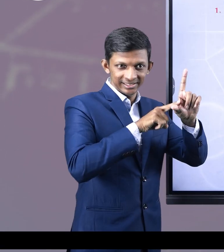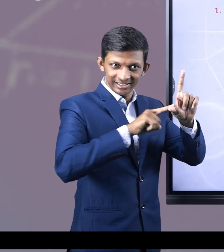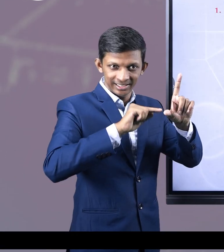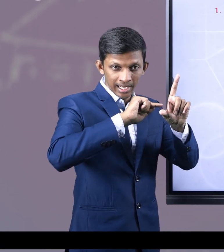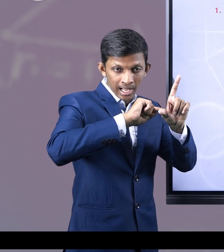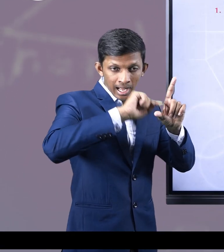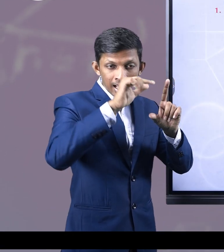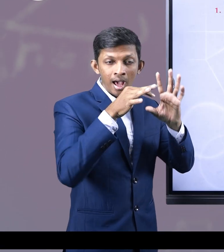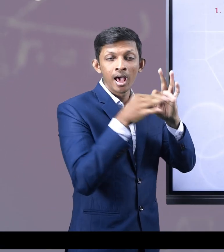पूरक कोन.